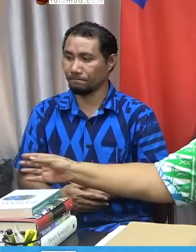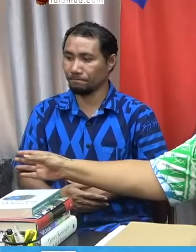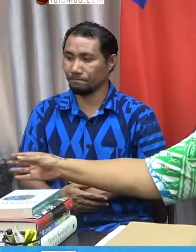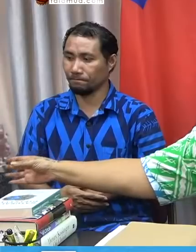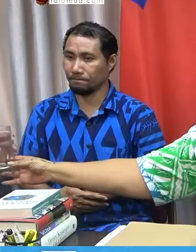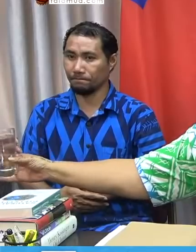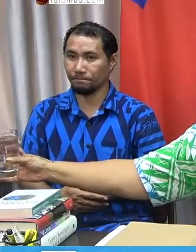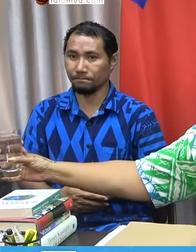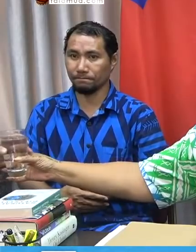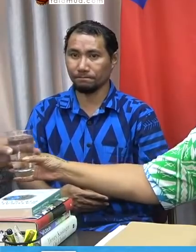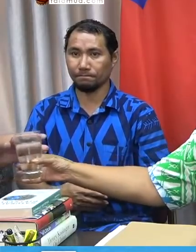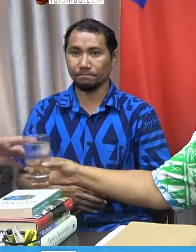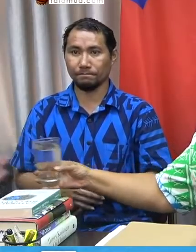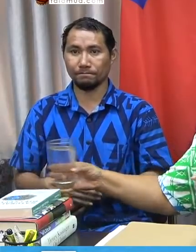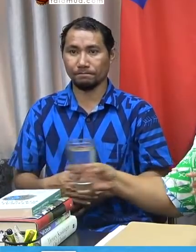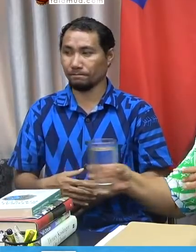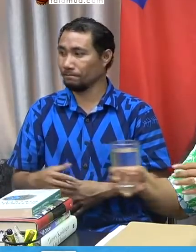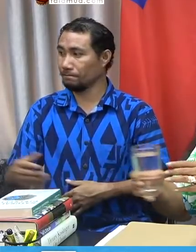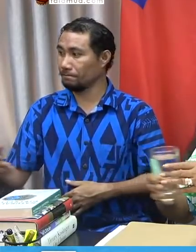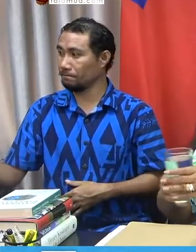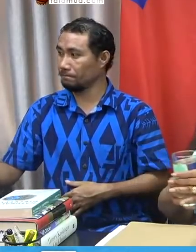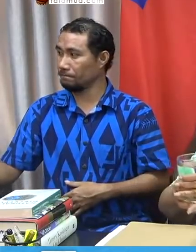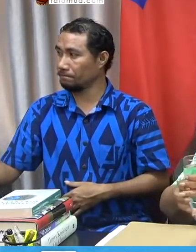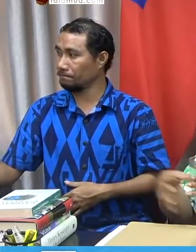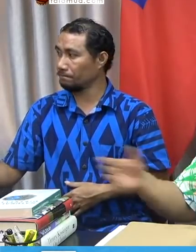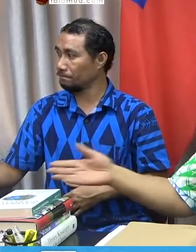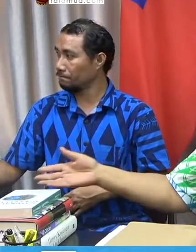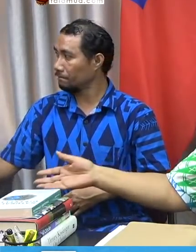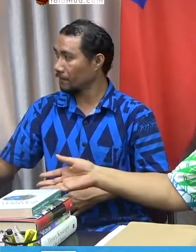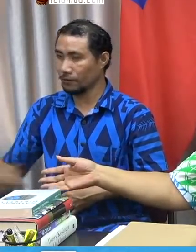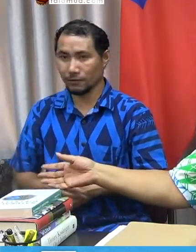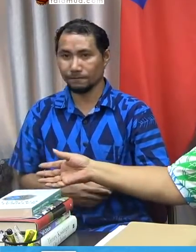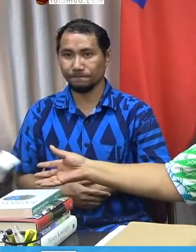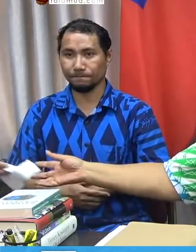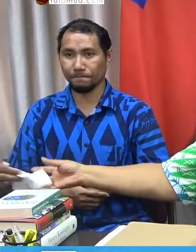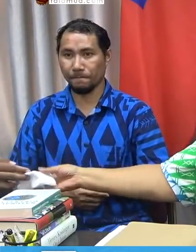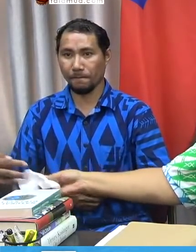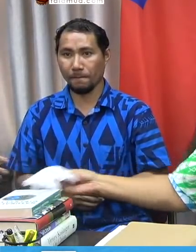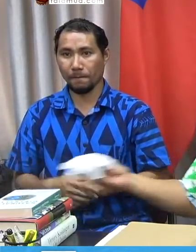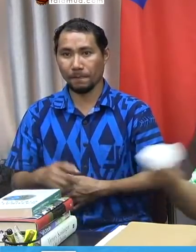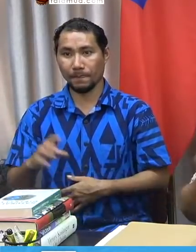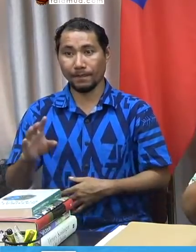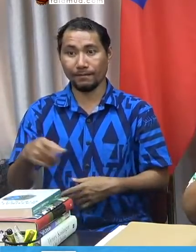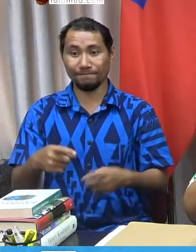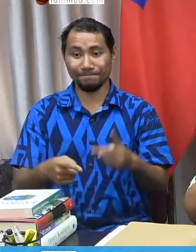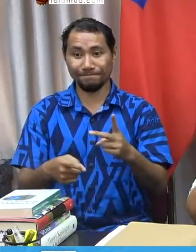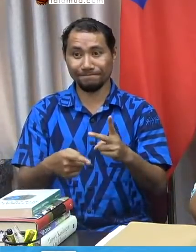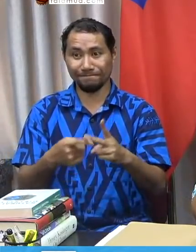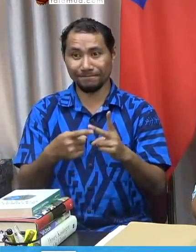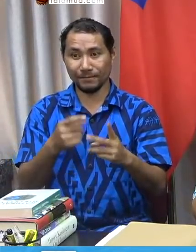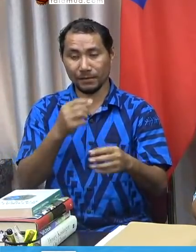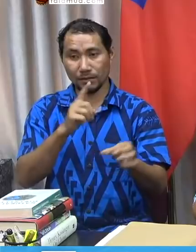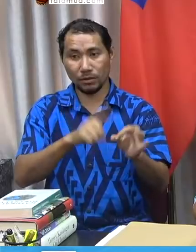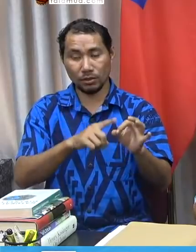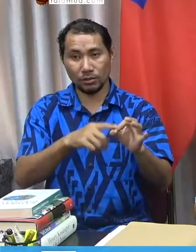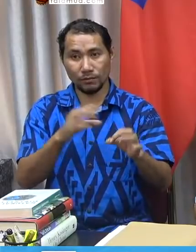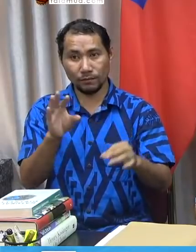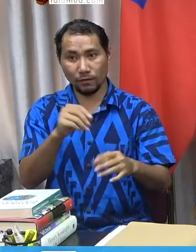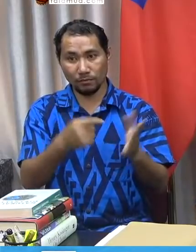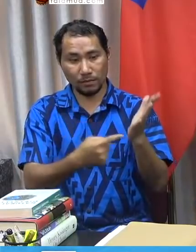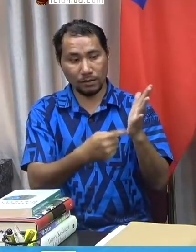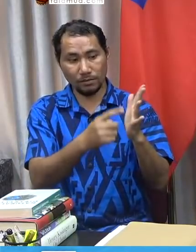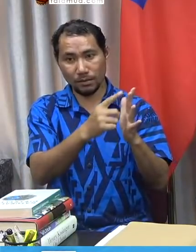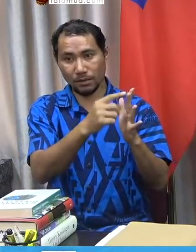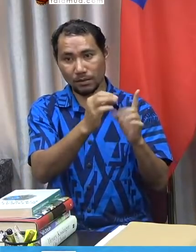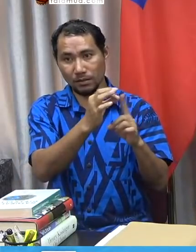Mau ada manoa no fiu ia la tuise o siri langa le mo el mato pesen o le la o fatino e le fato